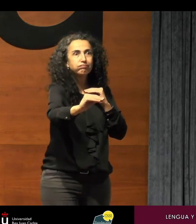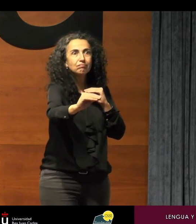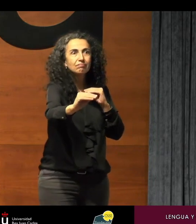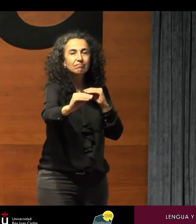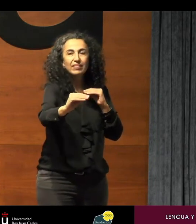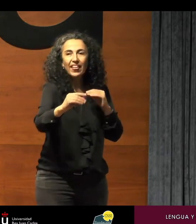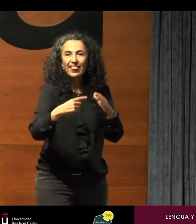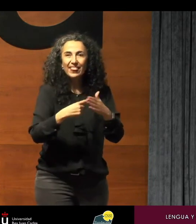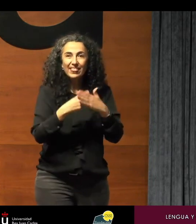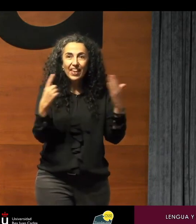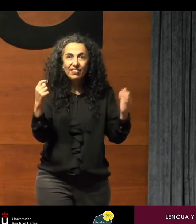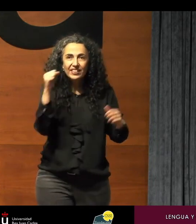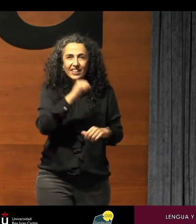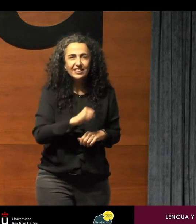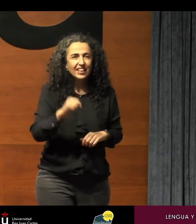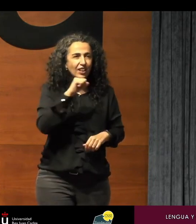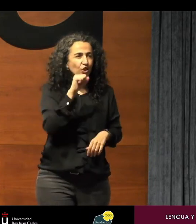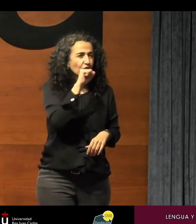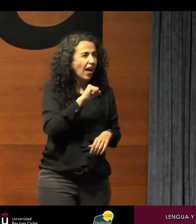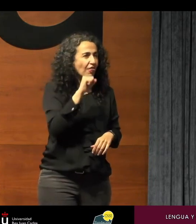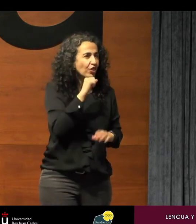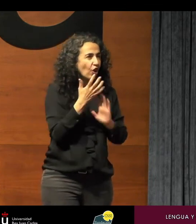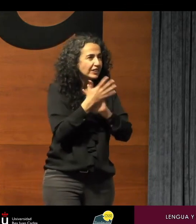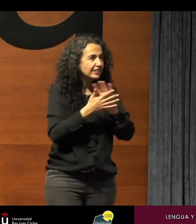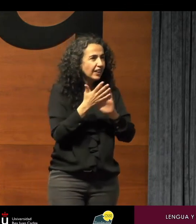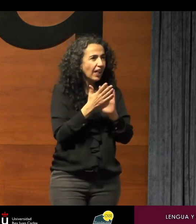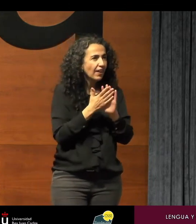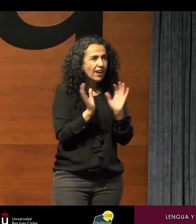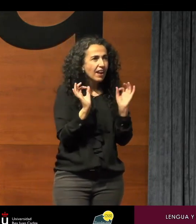de Félix Pinedo y ahí se produce un parón de 16 años.